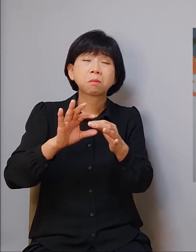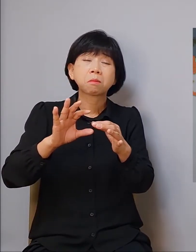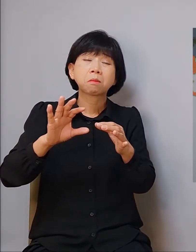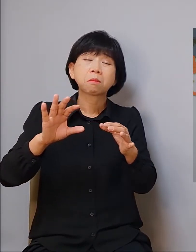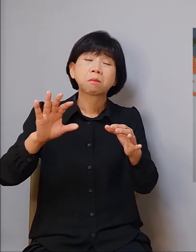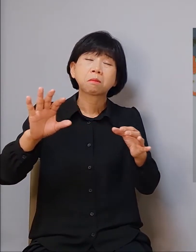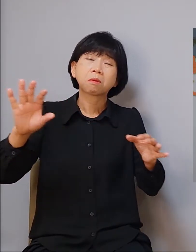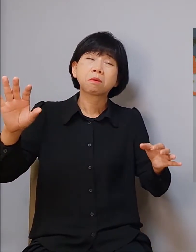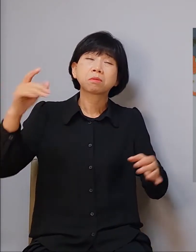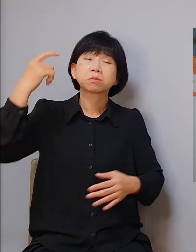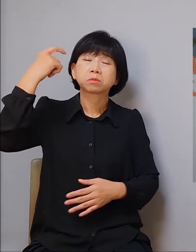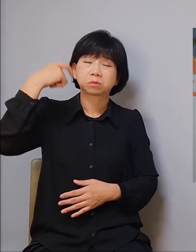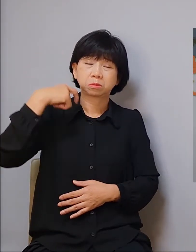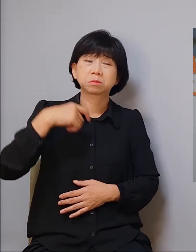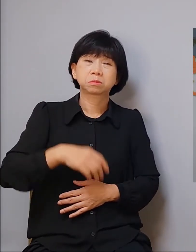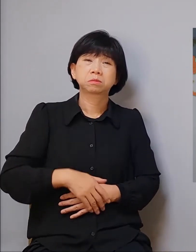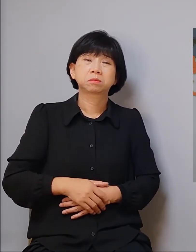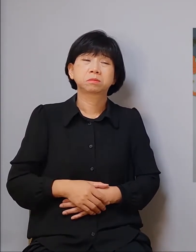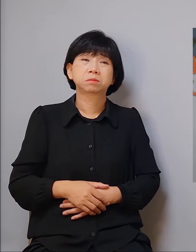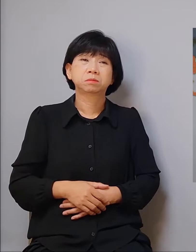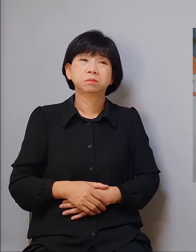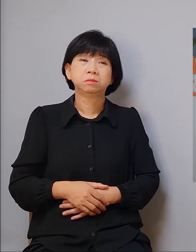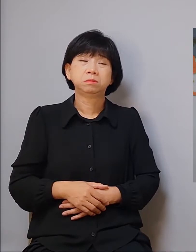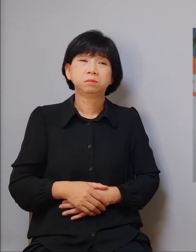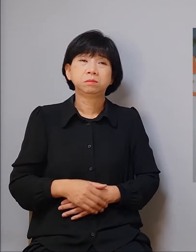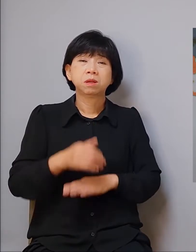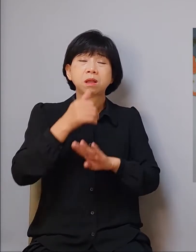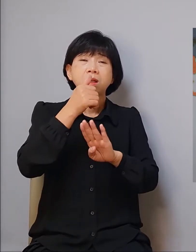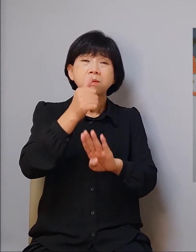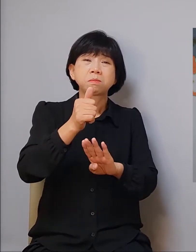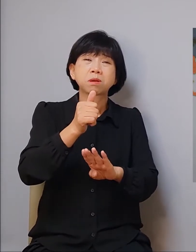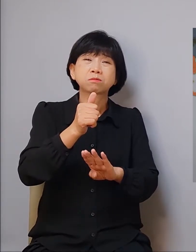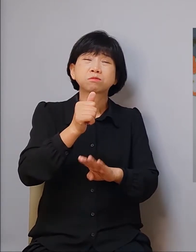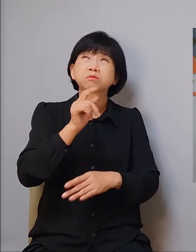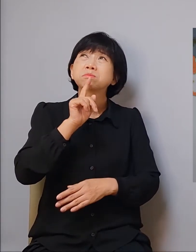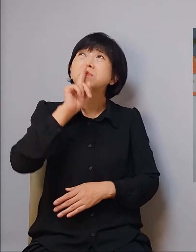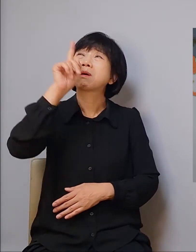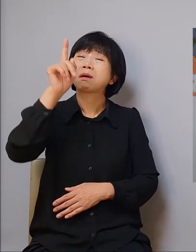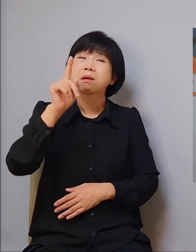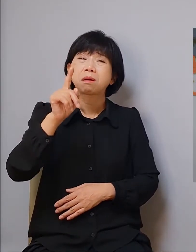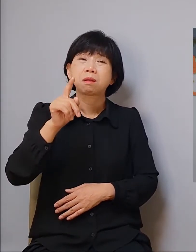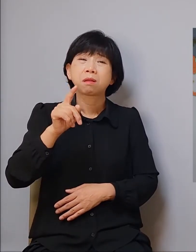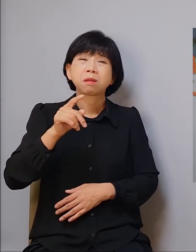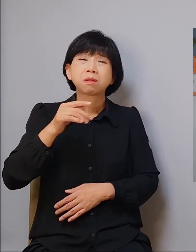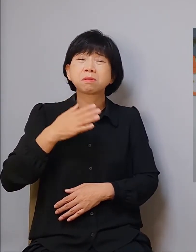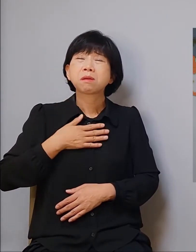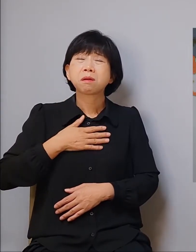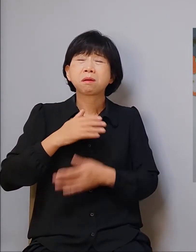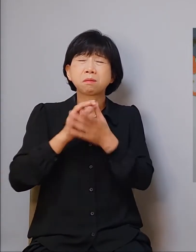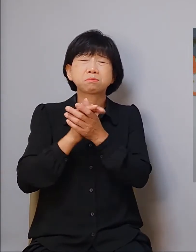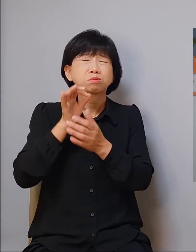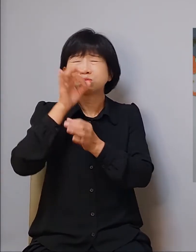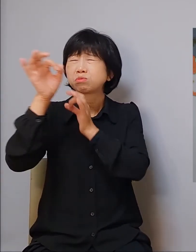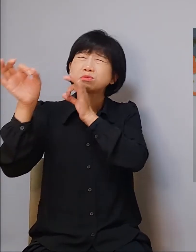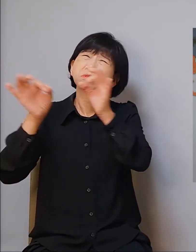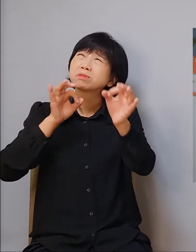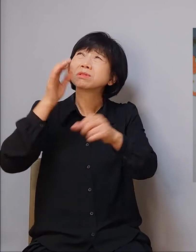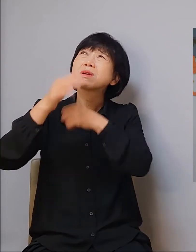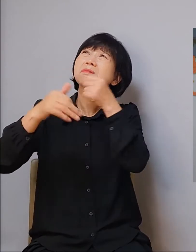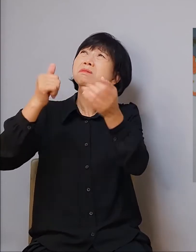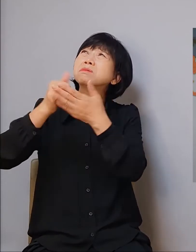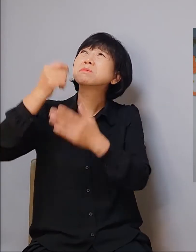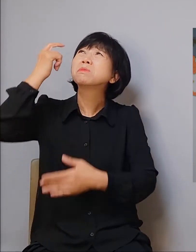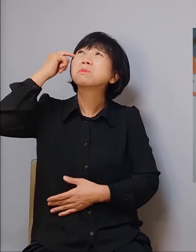멀게만 느껴지는 거죠. 하박국의 항의가 생각납니다. 부르짖어도 왜 듣지 않으십니까? 하나님 언제까지